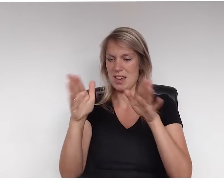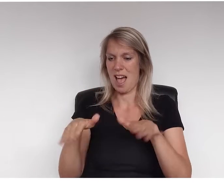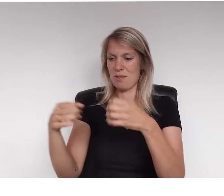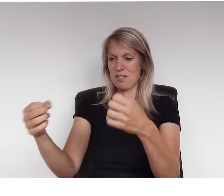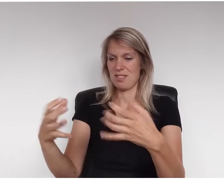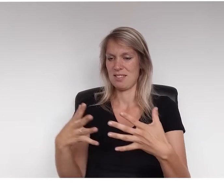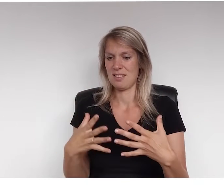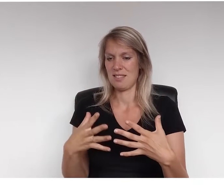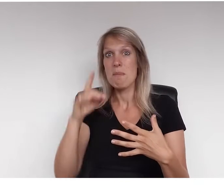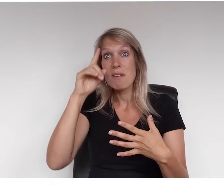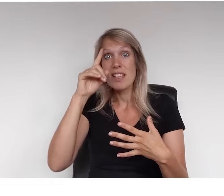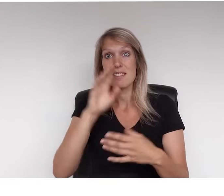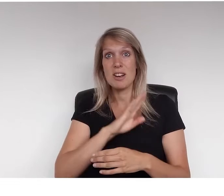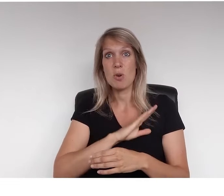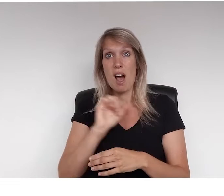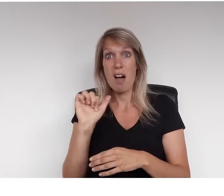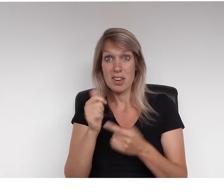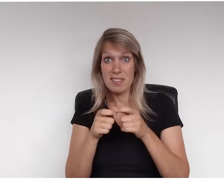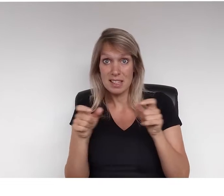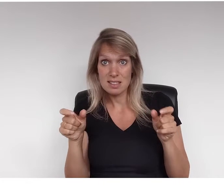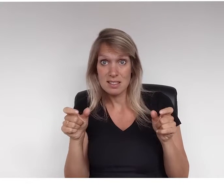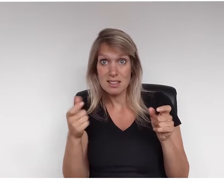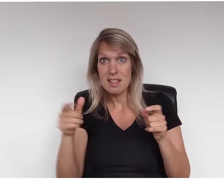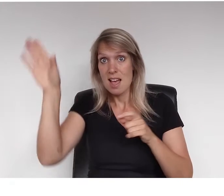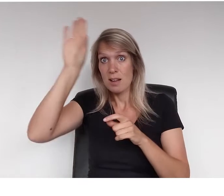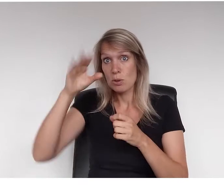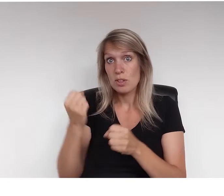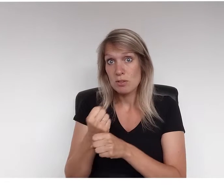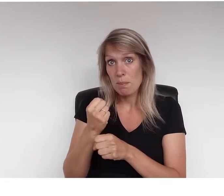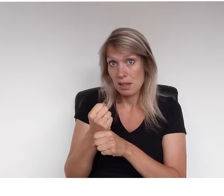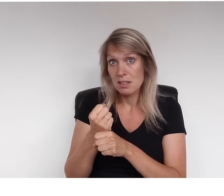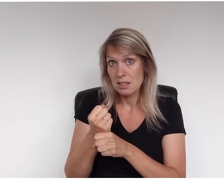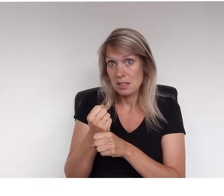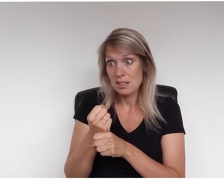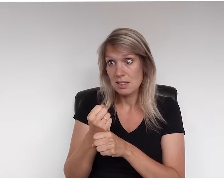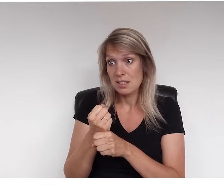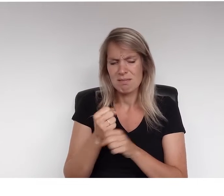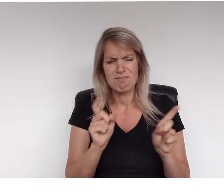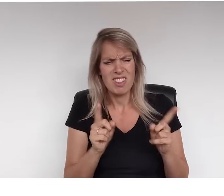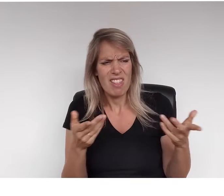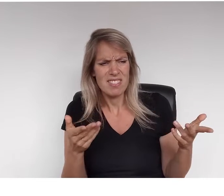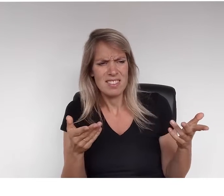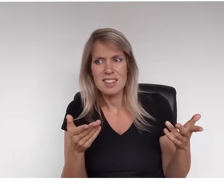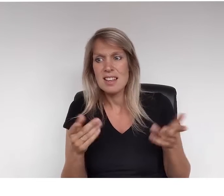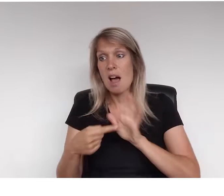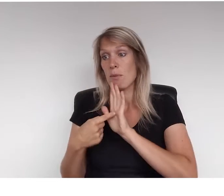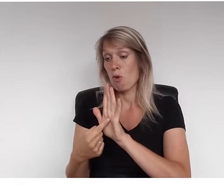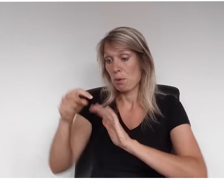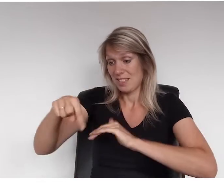dat we bijvoorbeeld heel veel andere dingen ook uit Gods schepping komen? Nou, wat dan, Olly? Nou, bijvoorbeeld, wat dacht je van dit